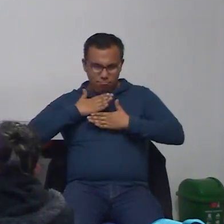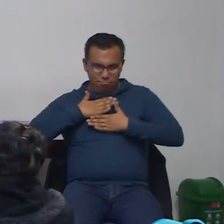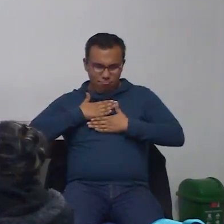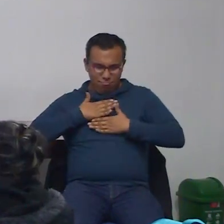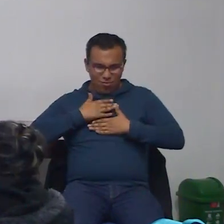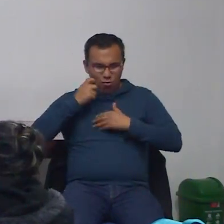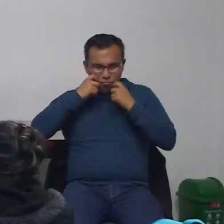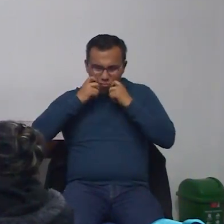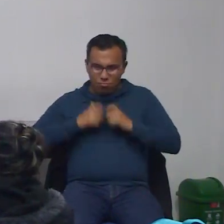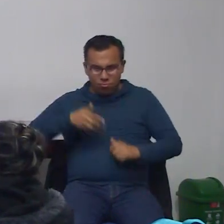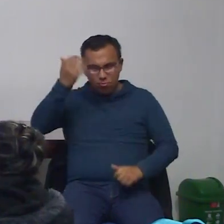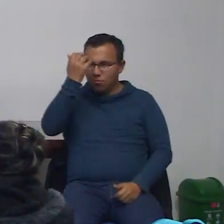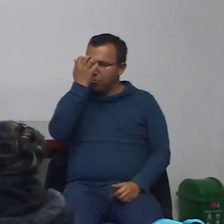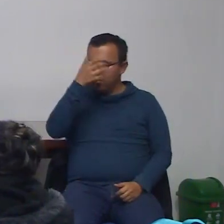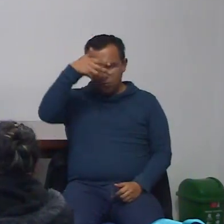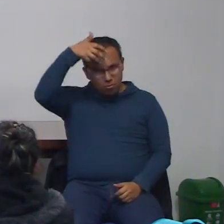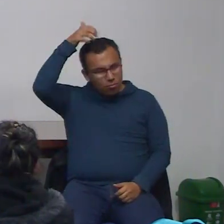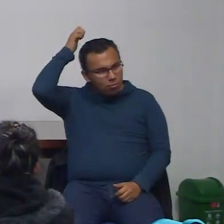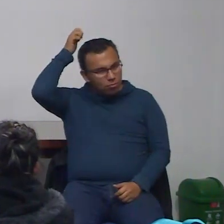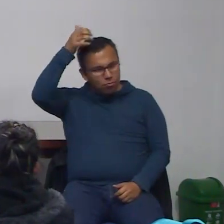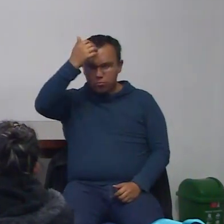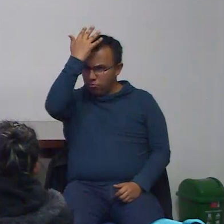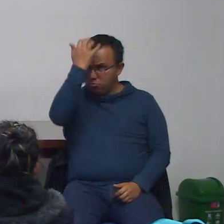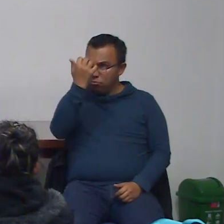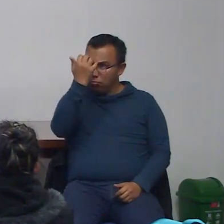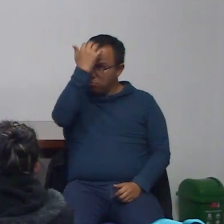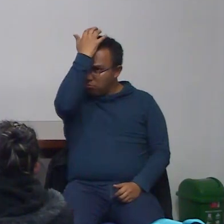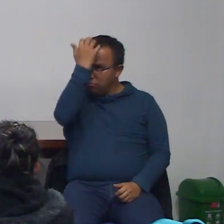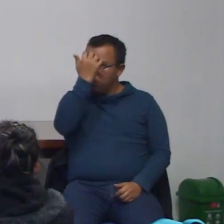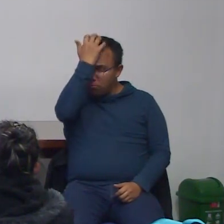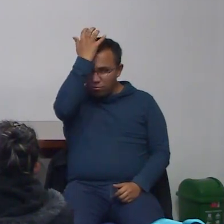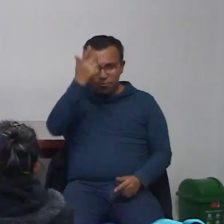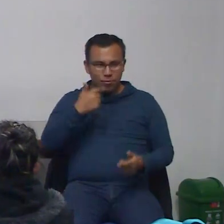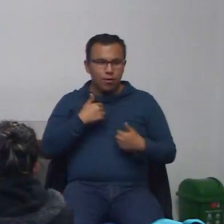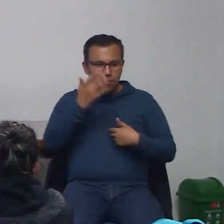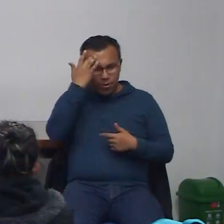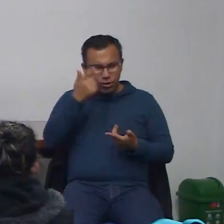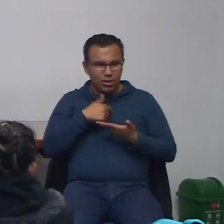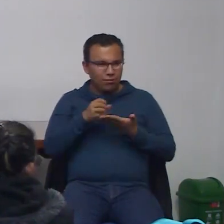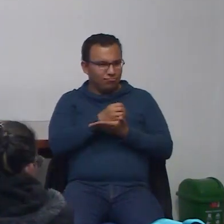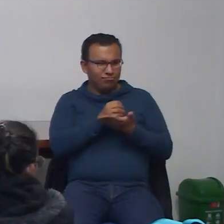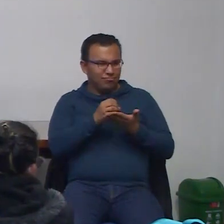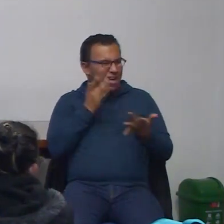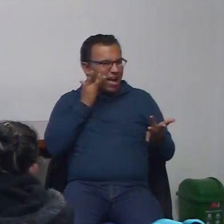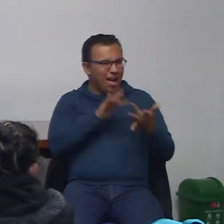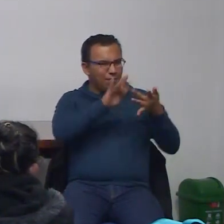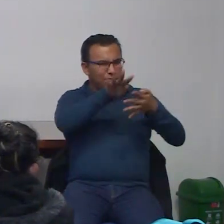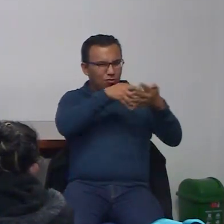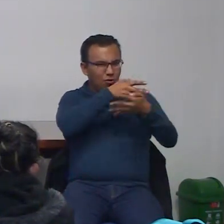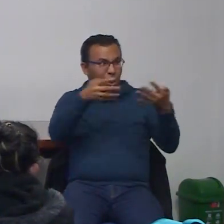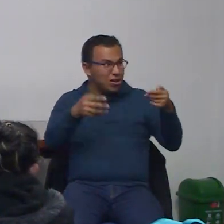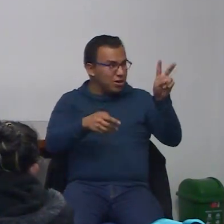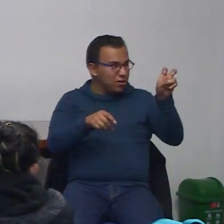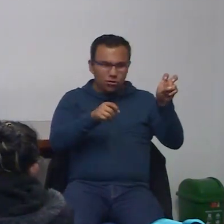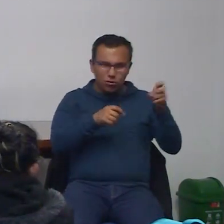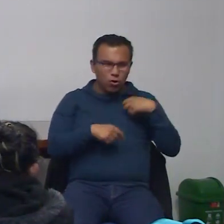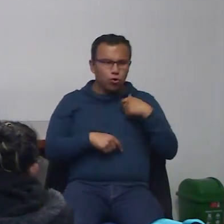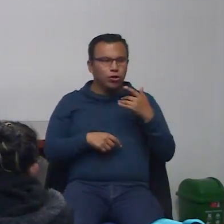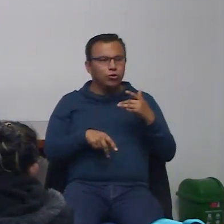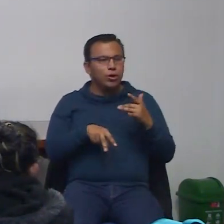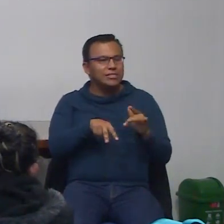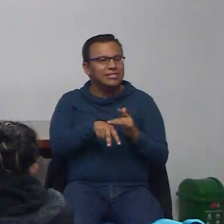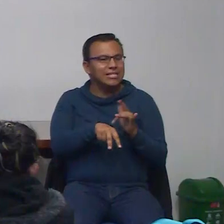Francisco espina Sí por qué Porque mi biorritmo no se conecta con eso porque necesito de